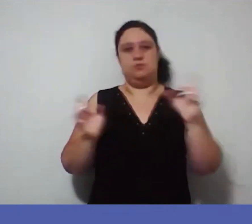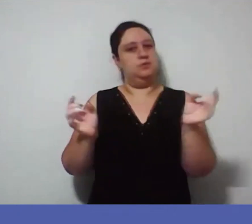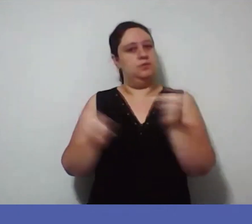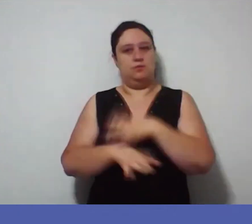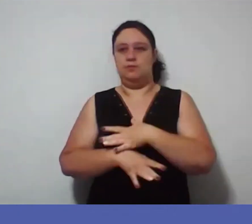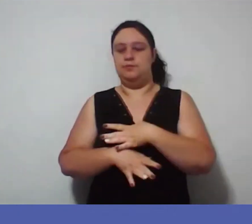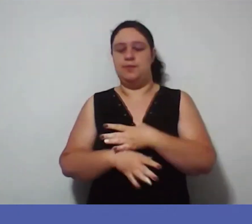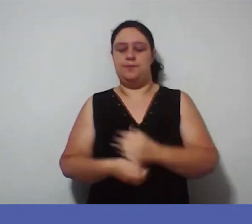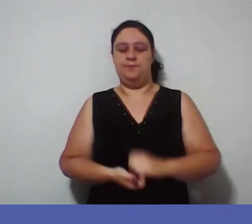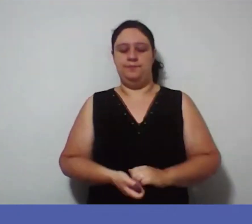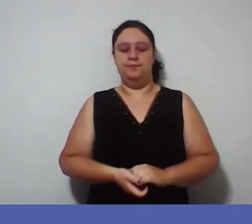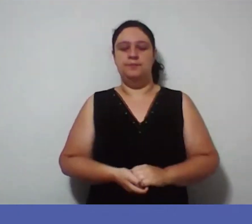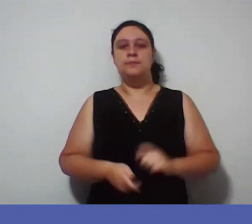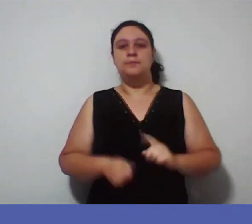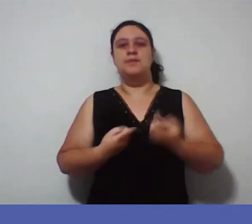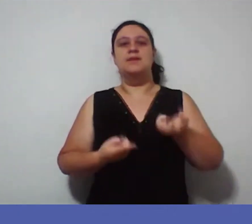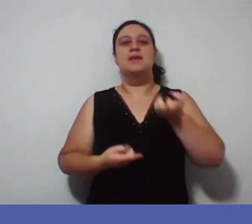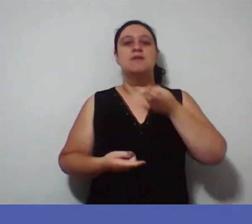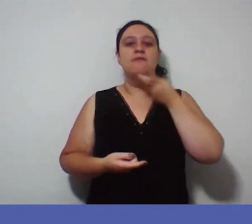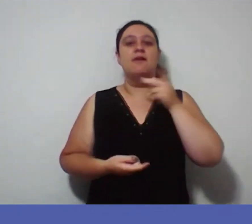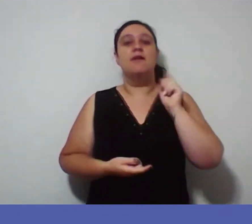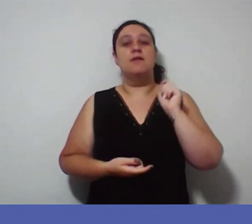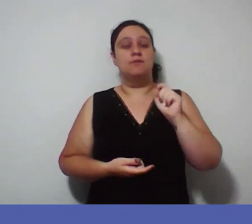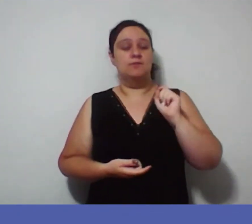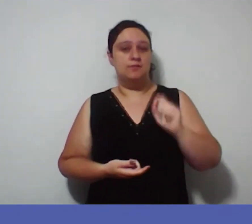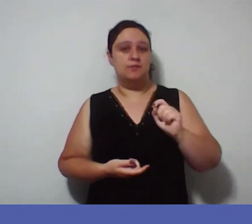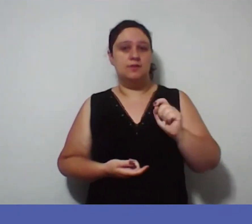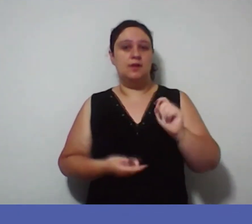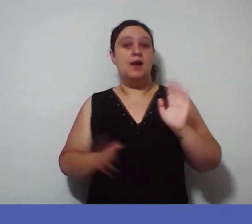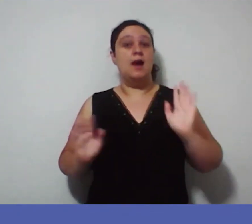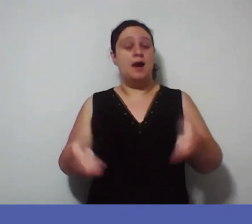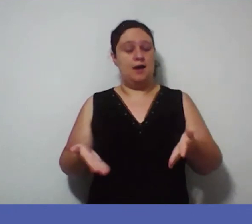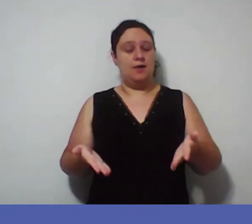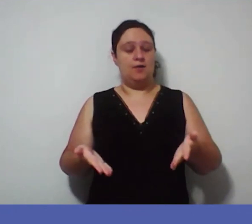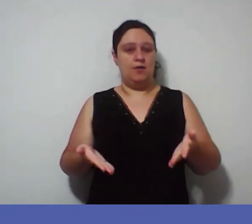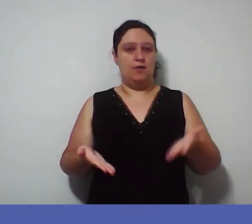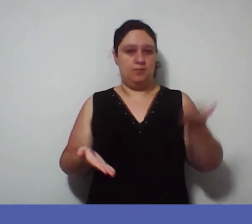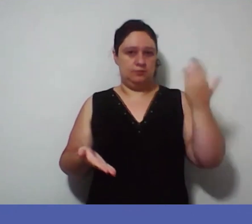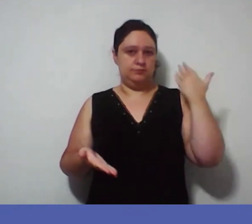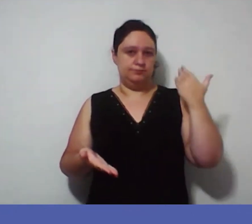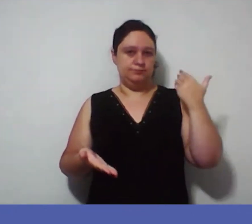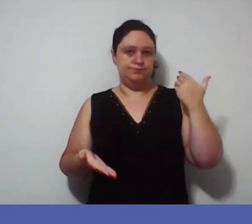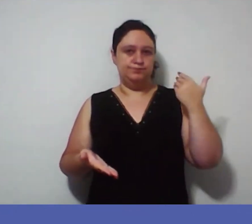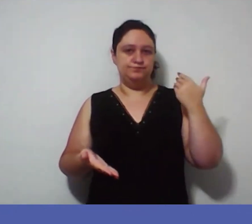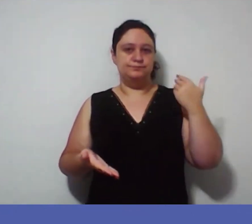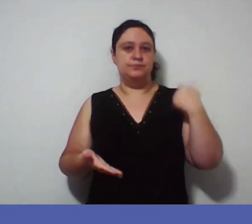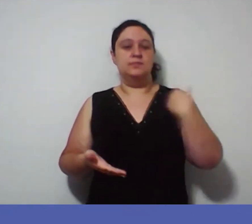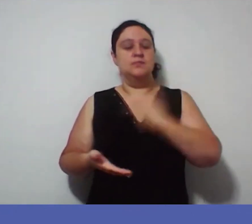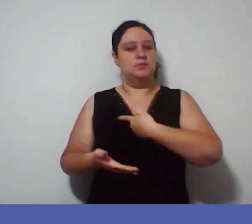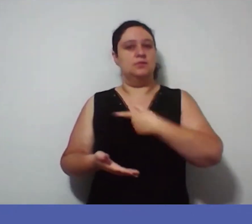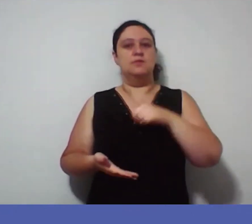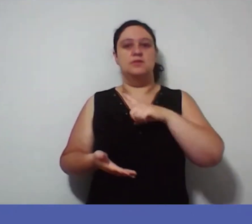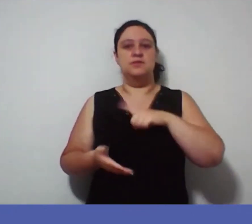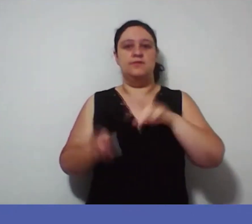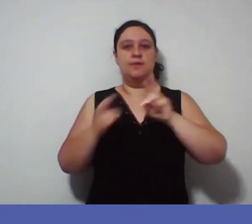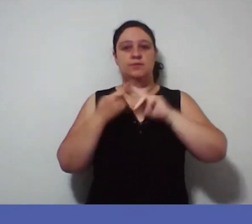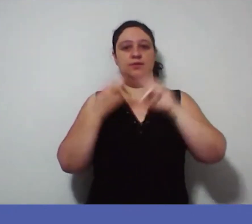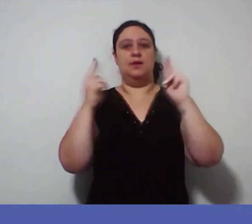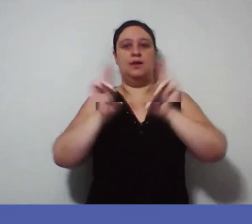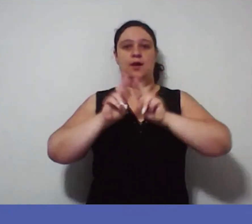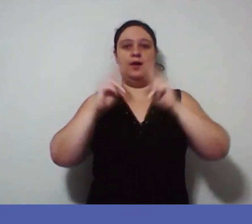Mas eu quero dizer para vocês, irmãos, nós tivemos agora há pouco uma última reunião da nossa